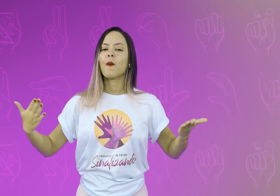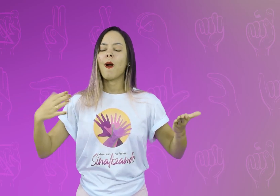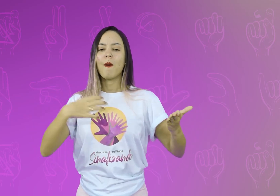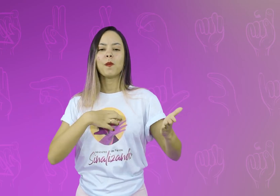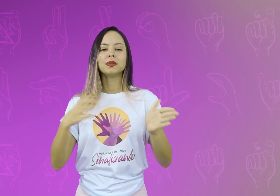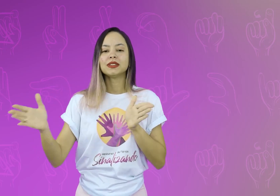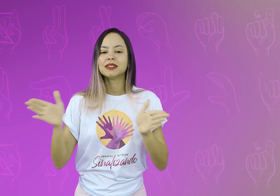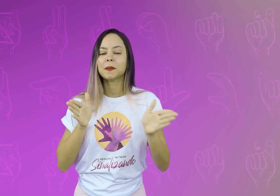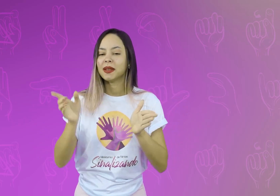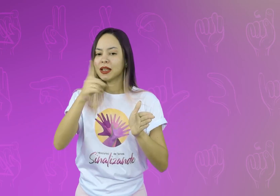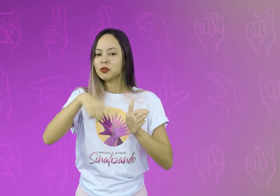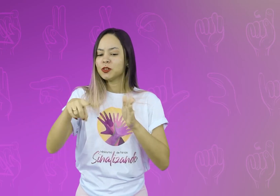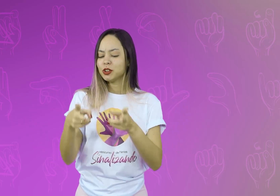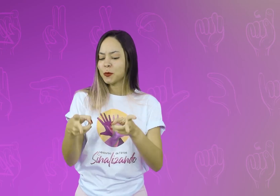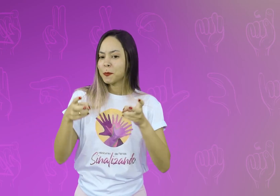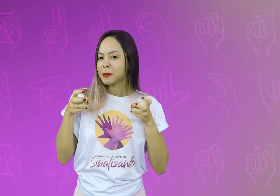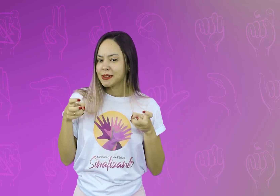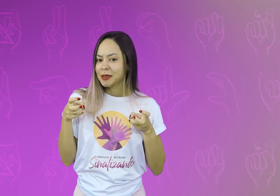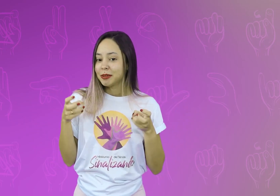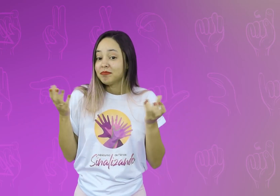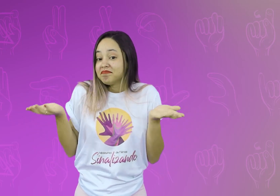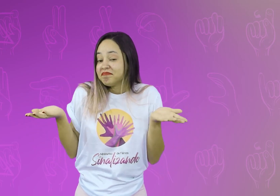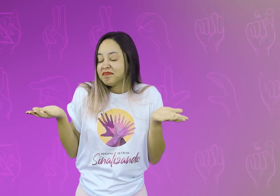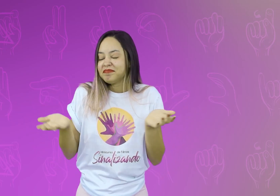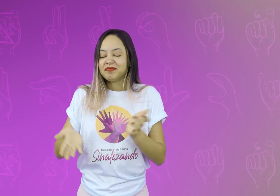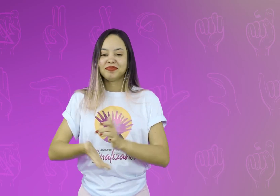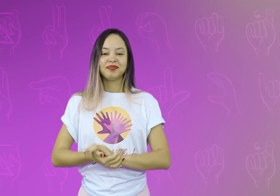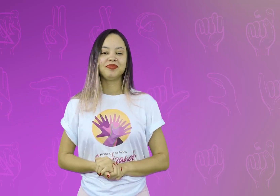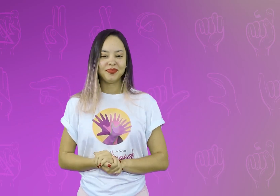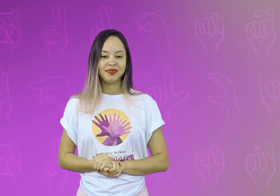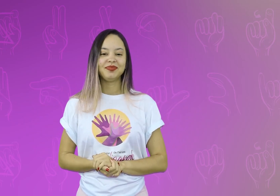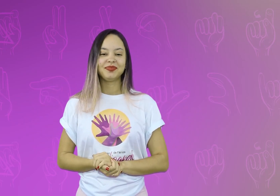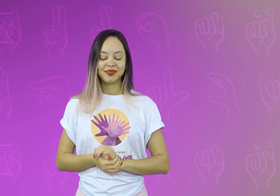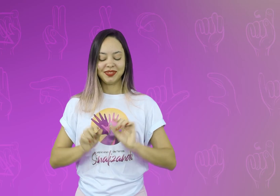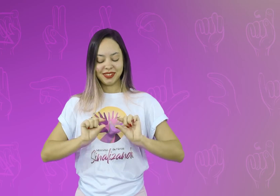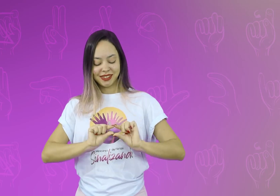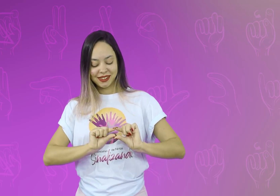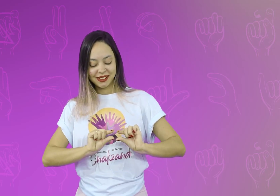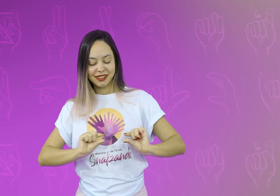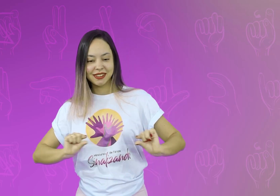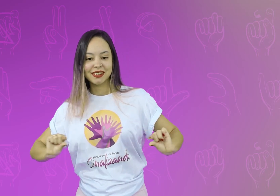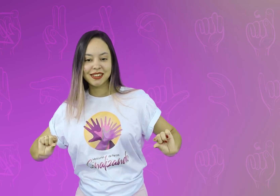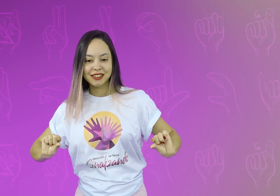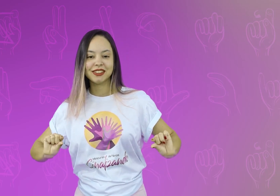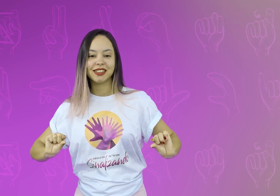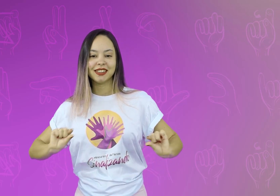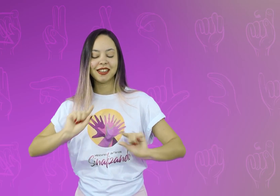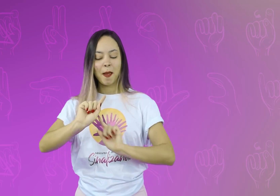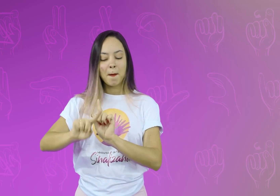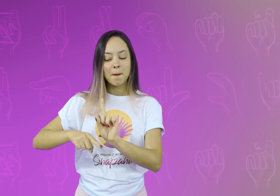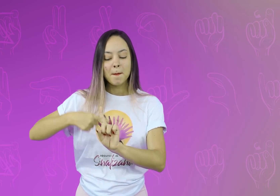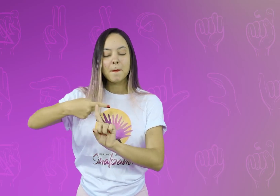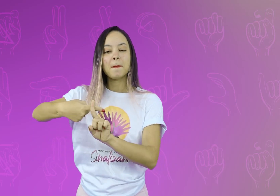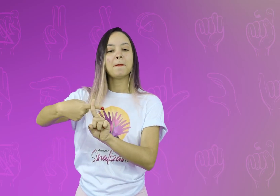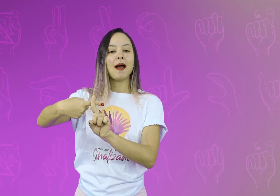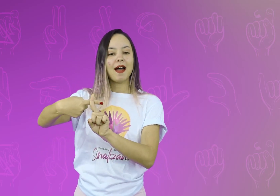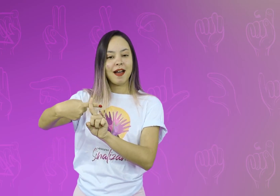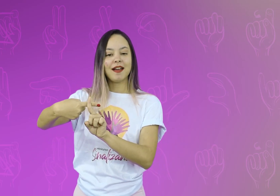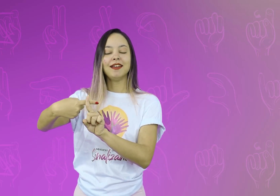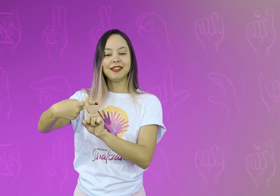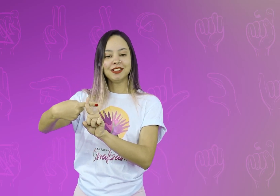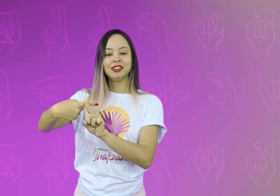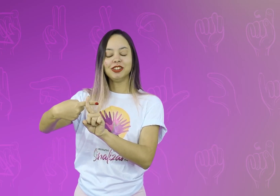campanha. E como se dá? Como ocorre essa acessibilidade no período da campanha? Pode ser através de